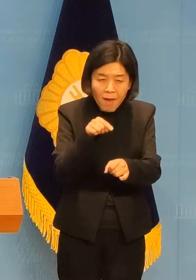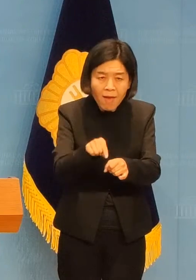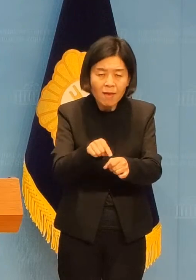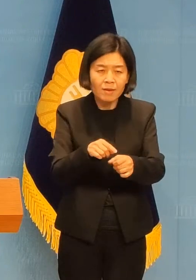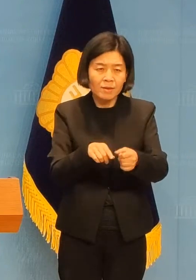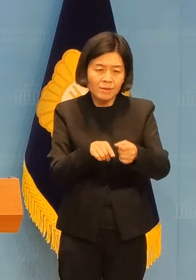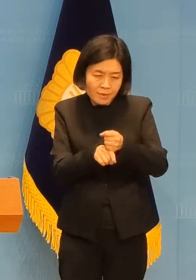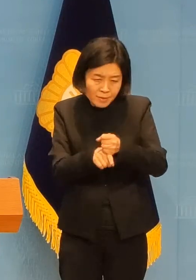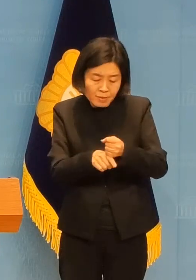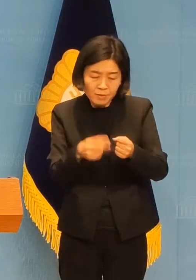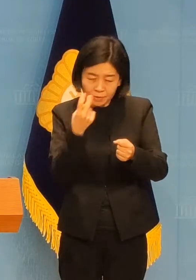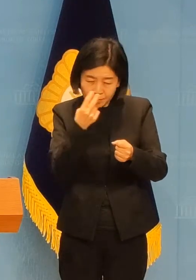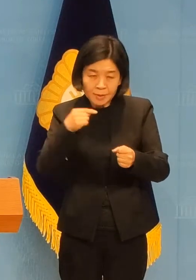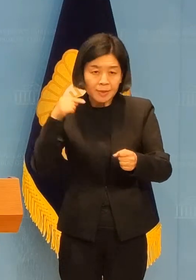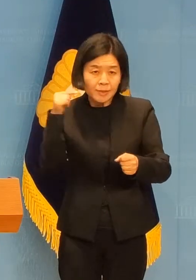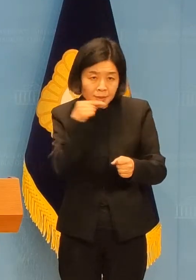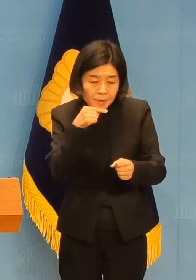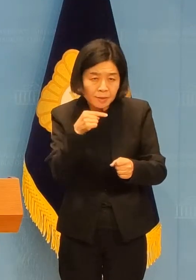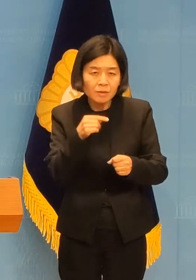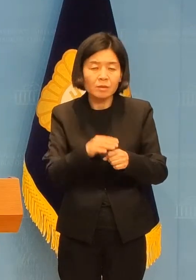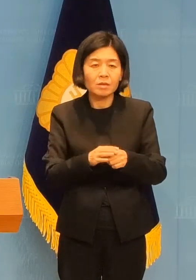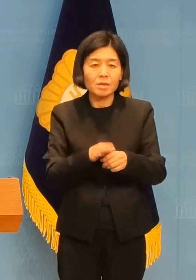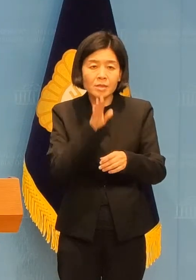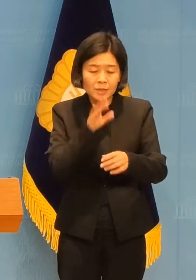그리고 책임자 단죄에 나서십시오.